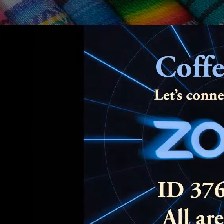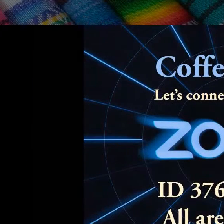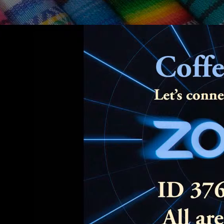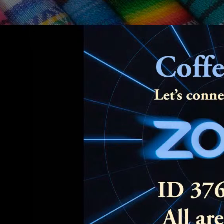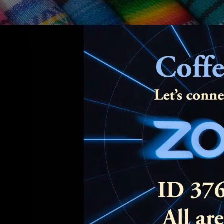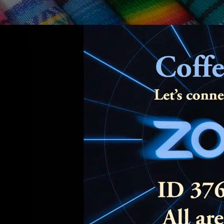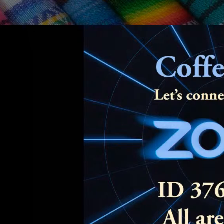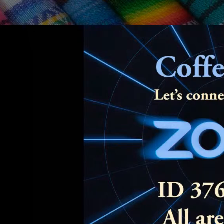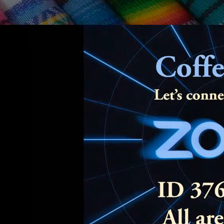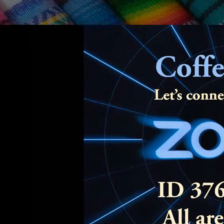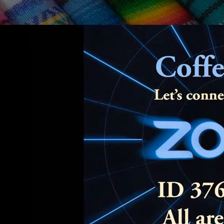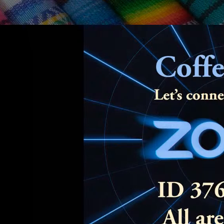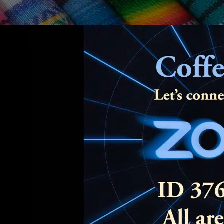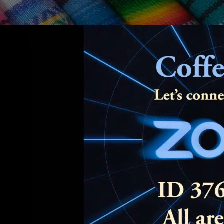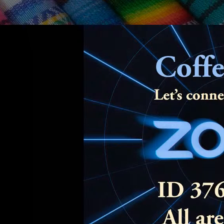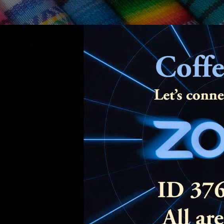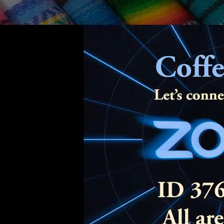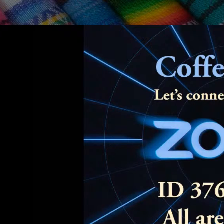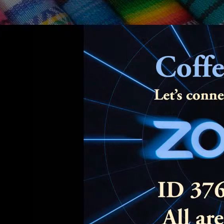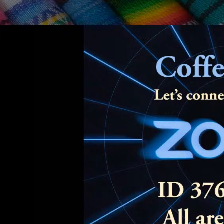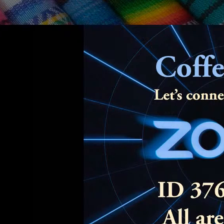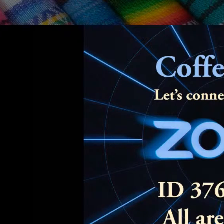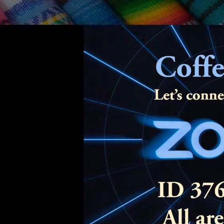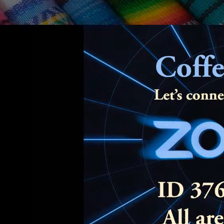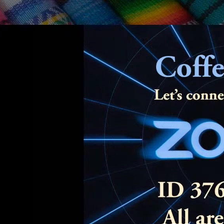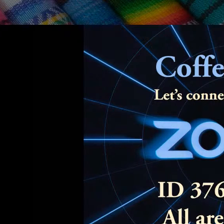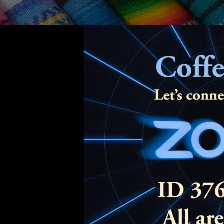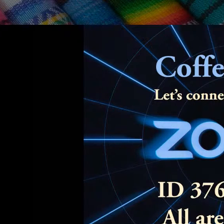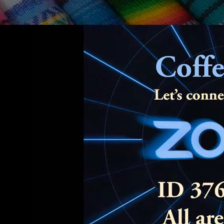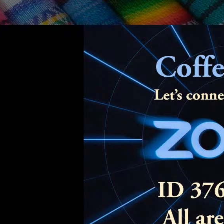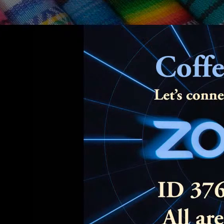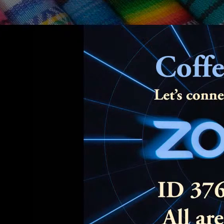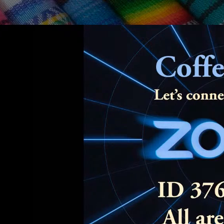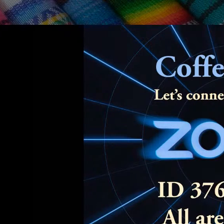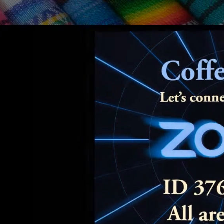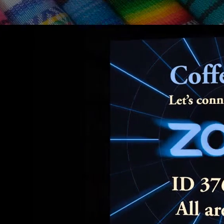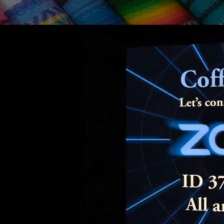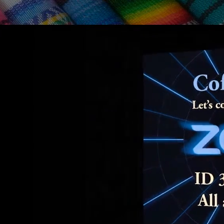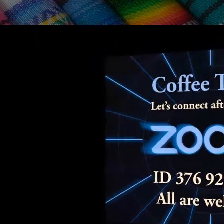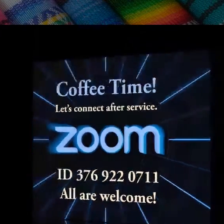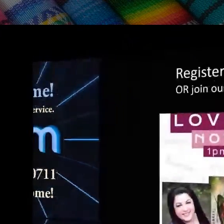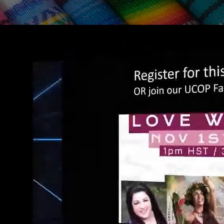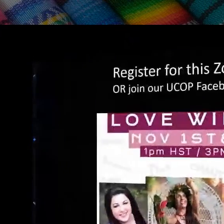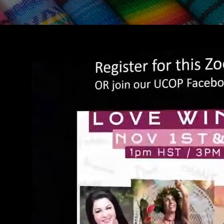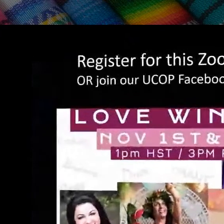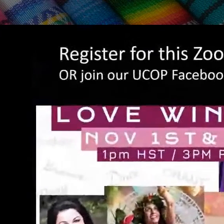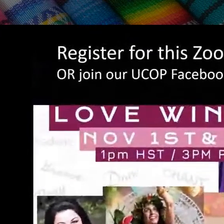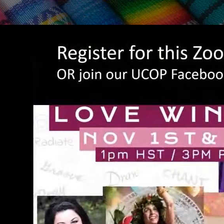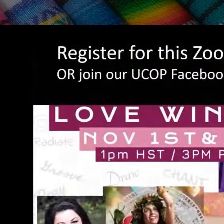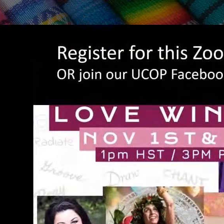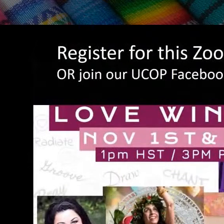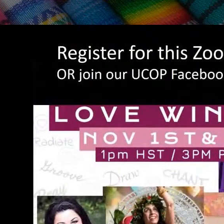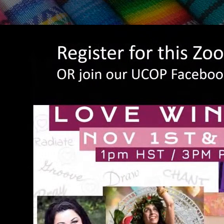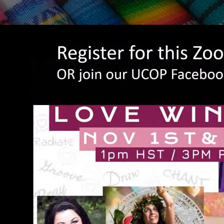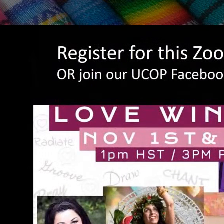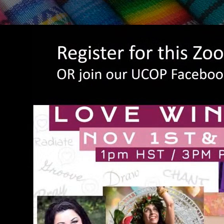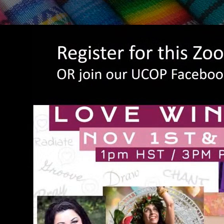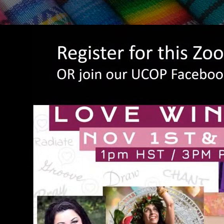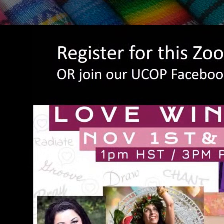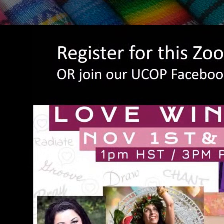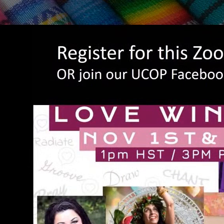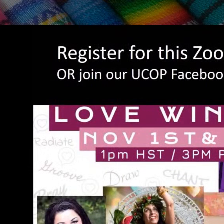Llorona, llorona, llorona de azul celeste. Ay de mí,